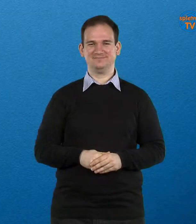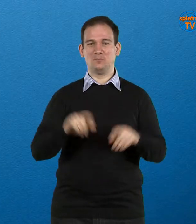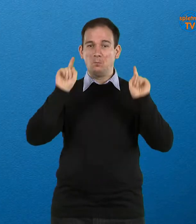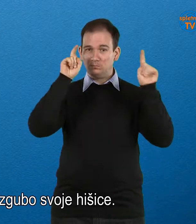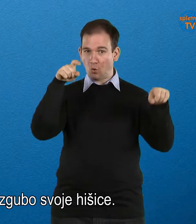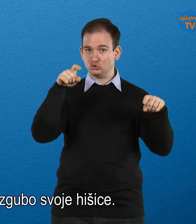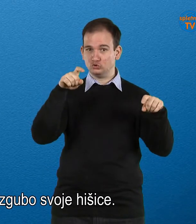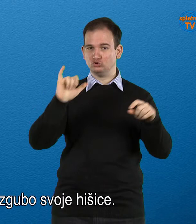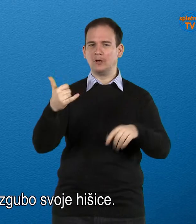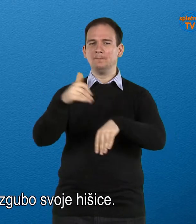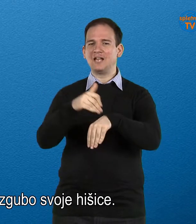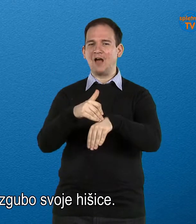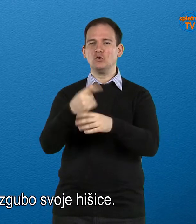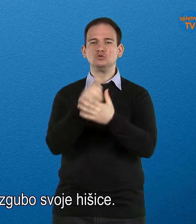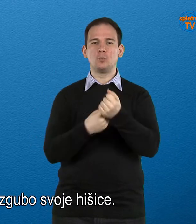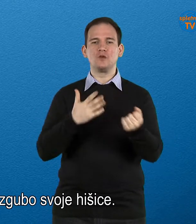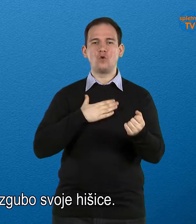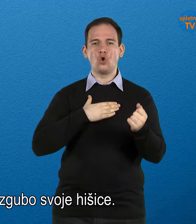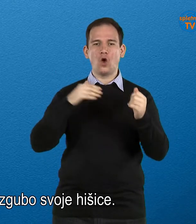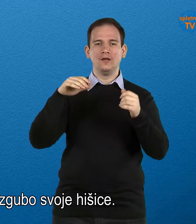Polž je prijavil izgubo svoje hišice.